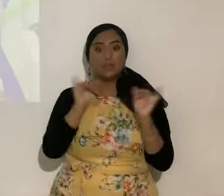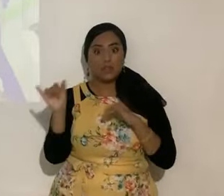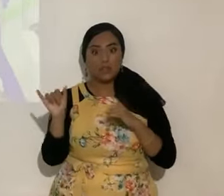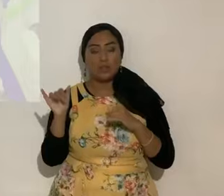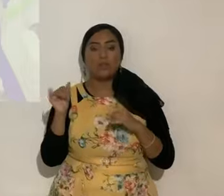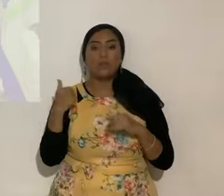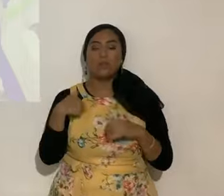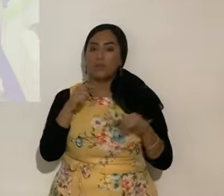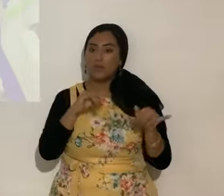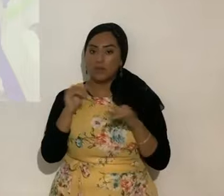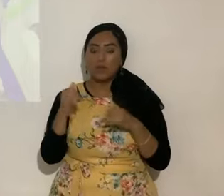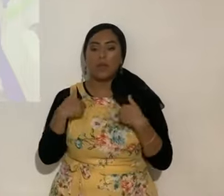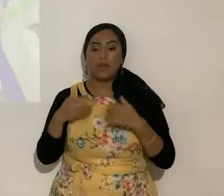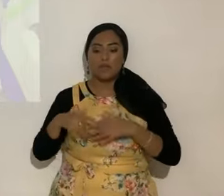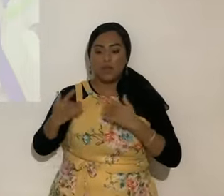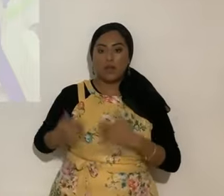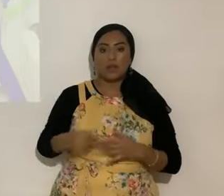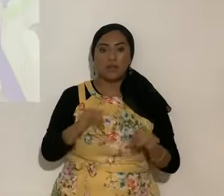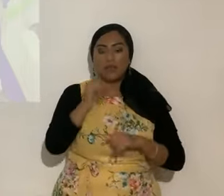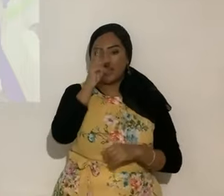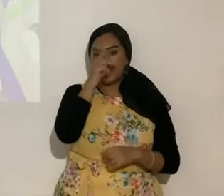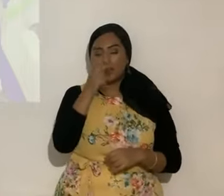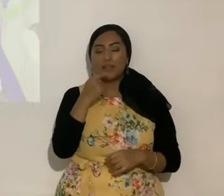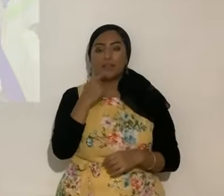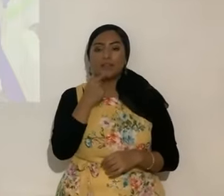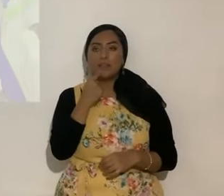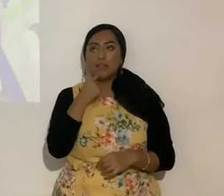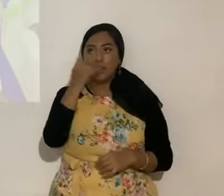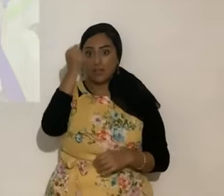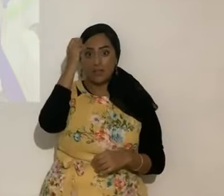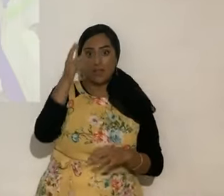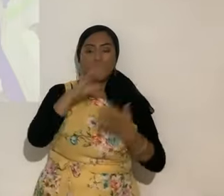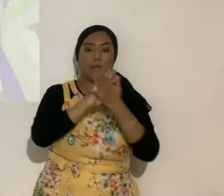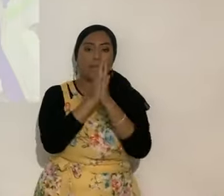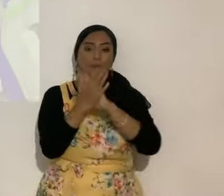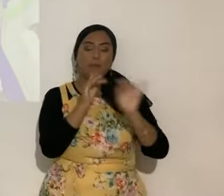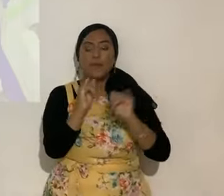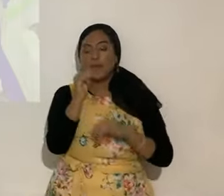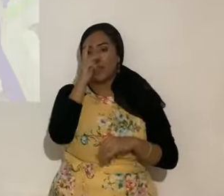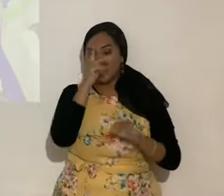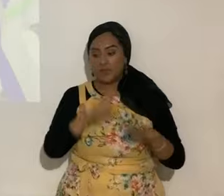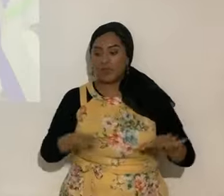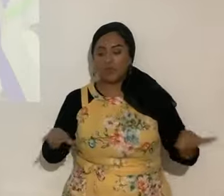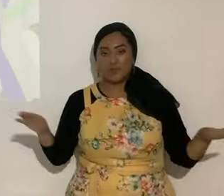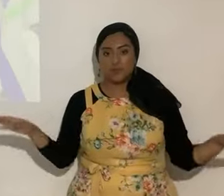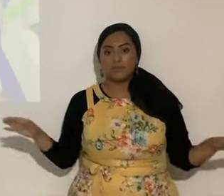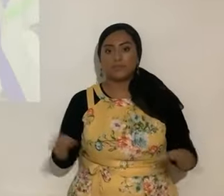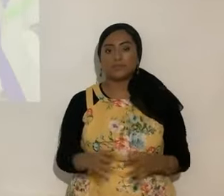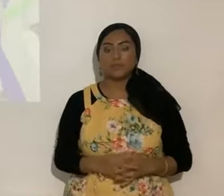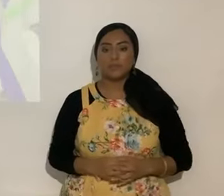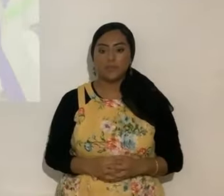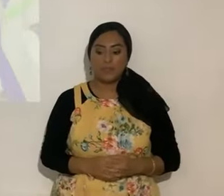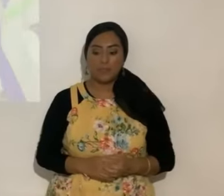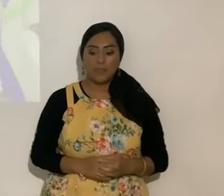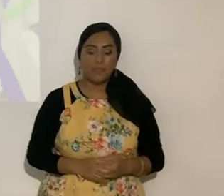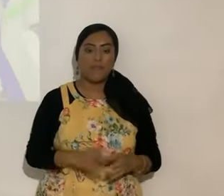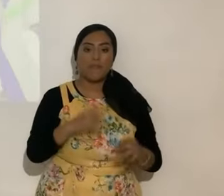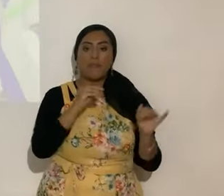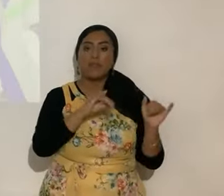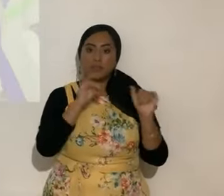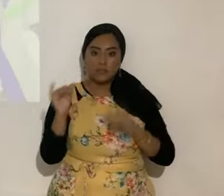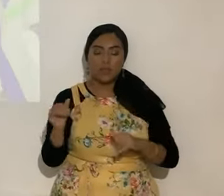debemos de ser hermanos, tener corazón de niño. Lo dice Yahshua, que el que no se convierta como un niño, no puede entrar al reino de los cielos. Y es